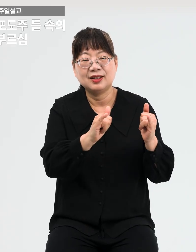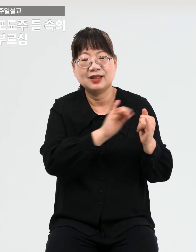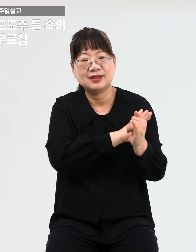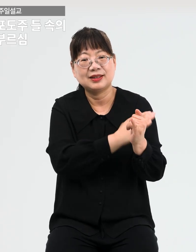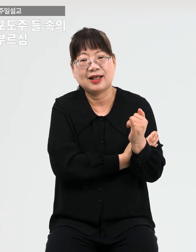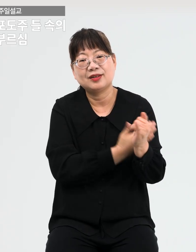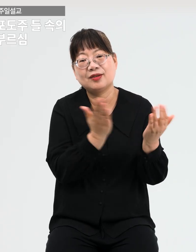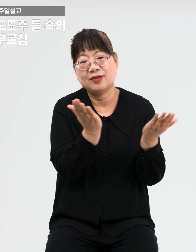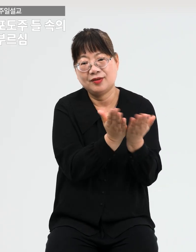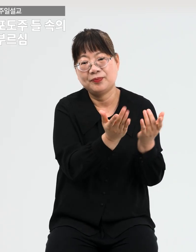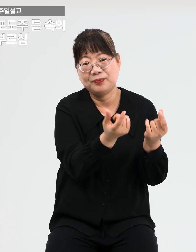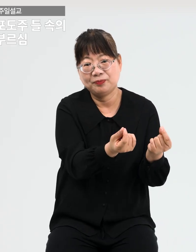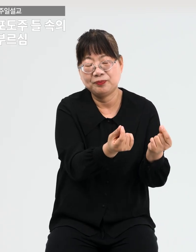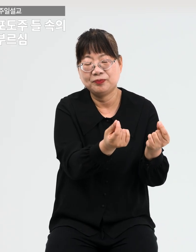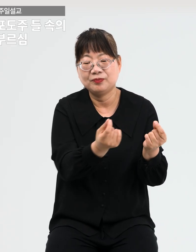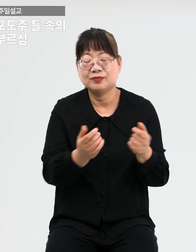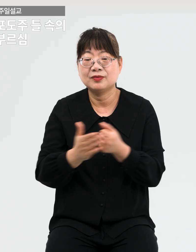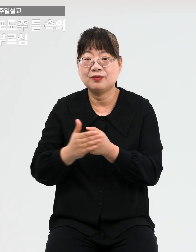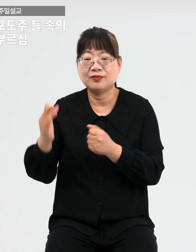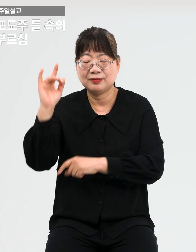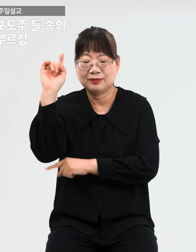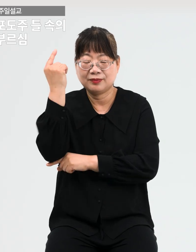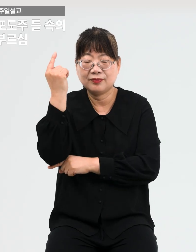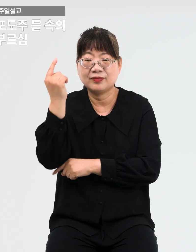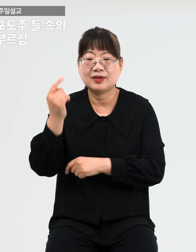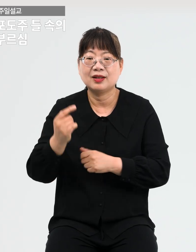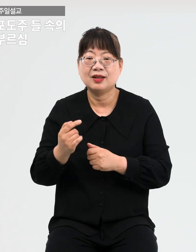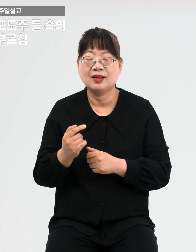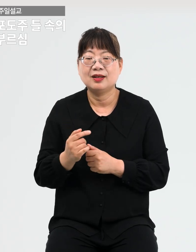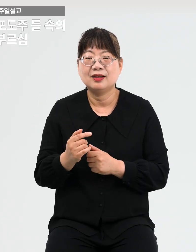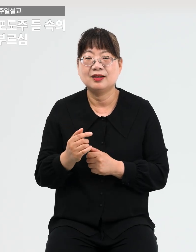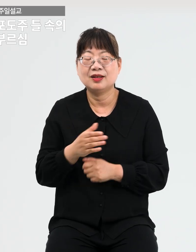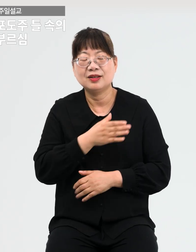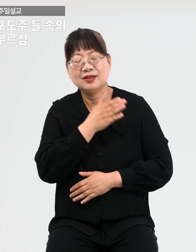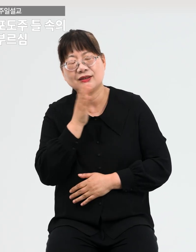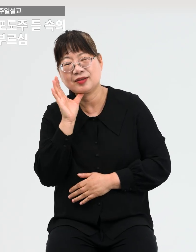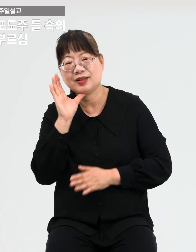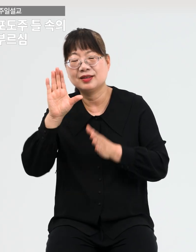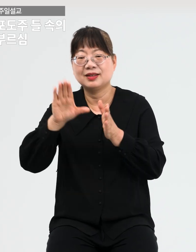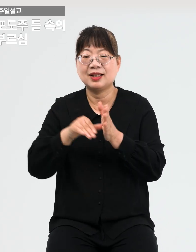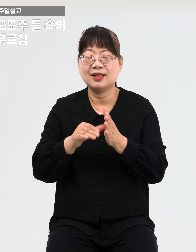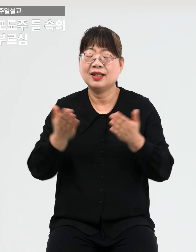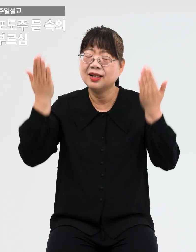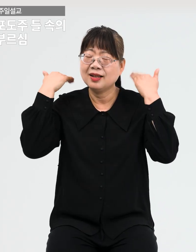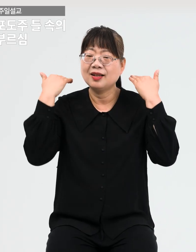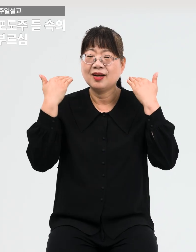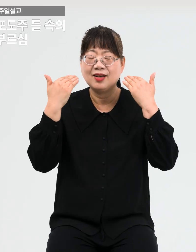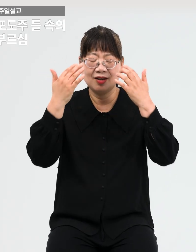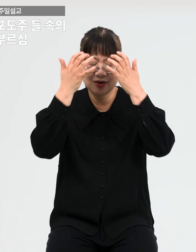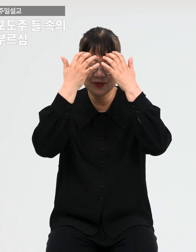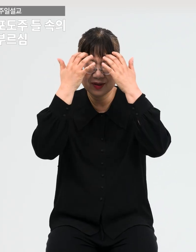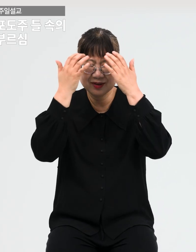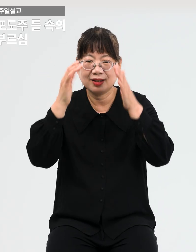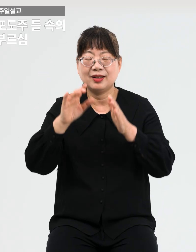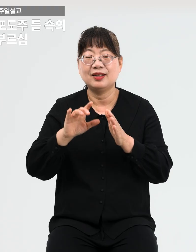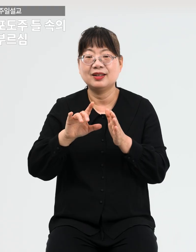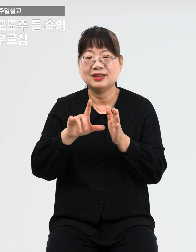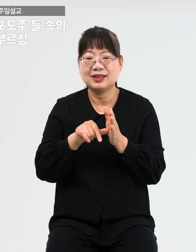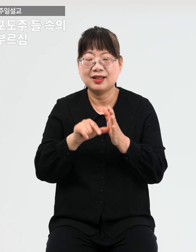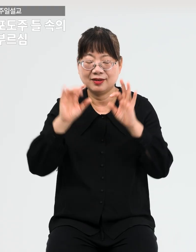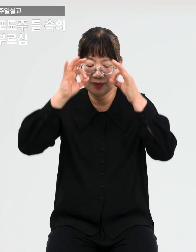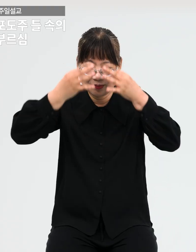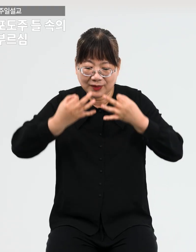그래서 다윗도 인생의 황혼역에 지난 험난했던 세월을